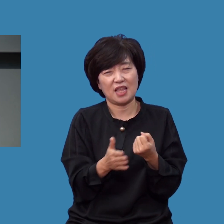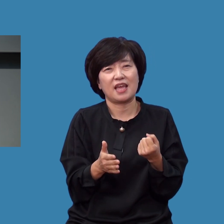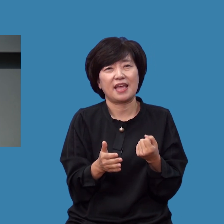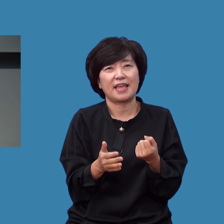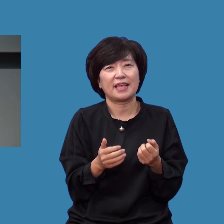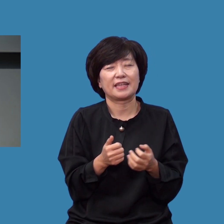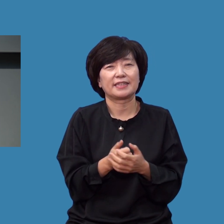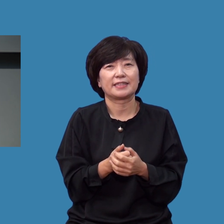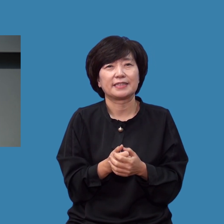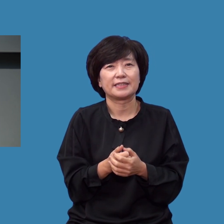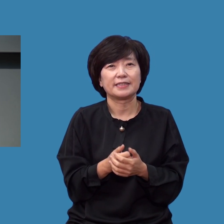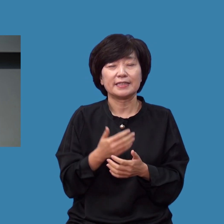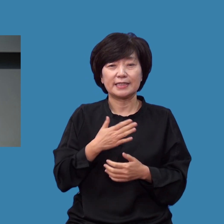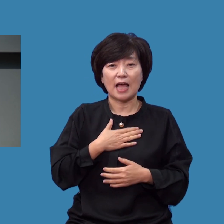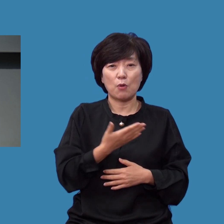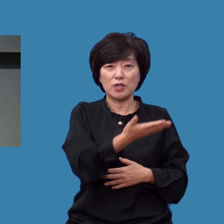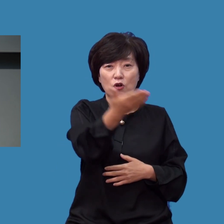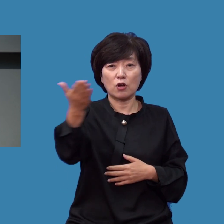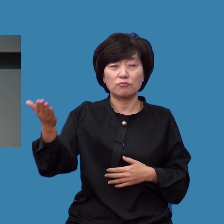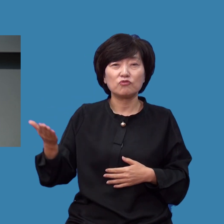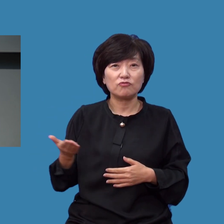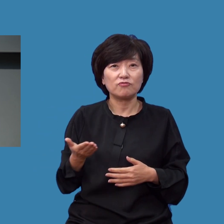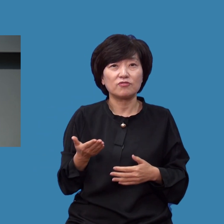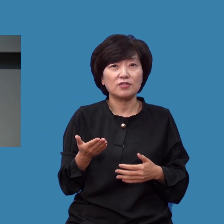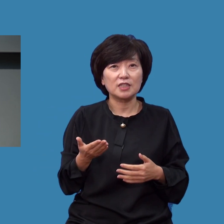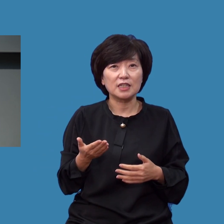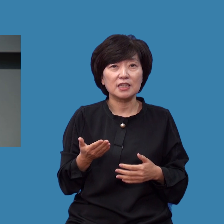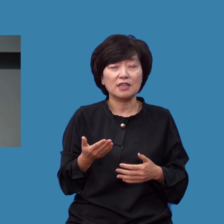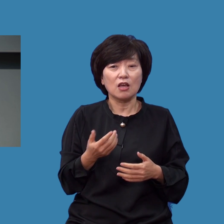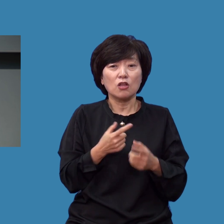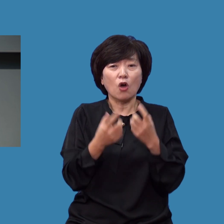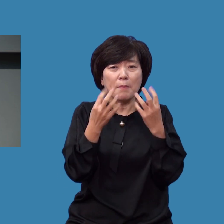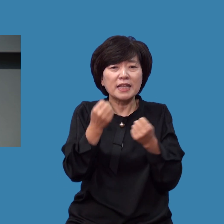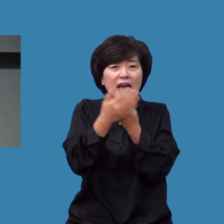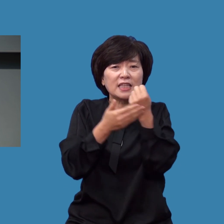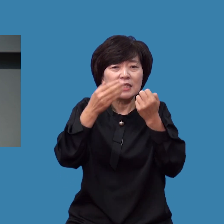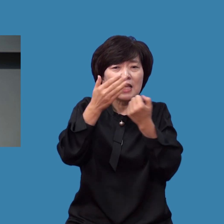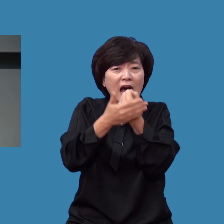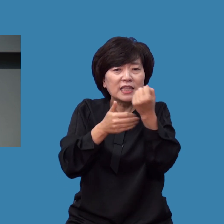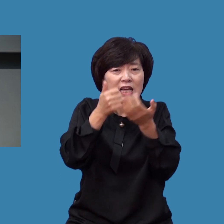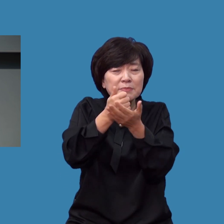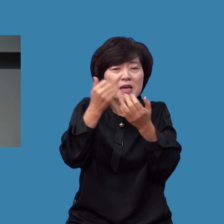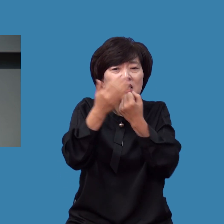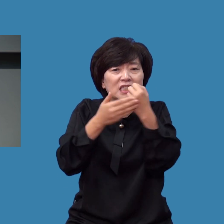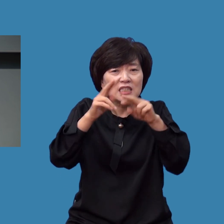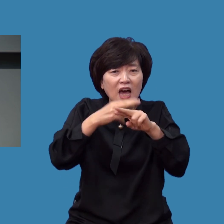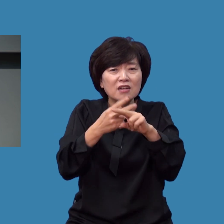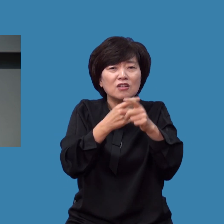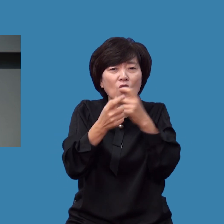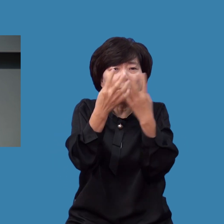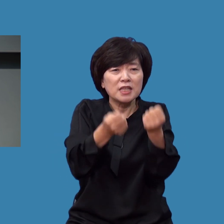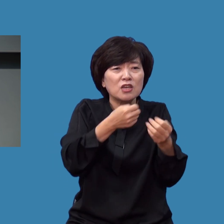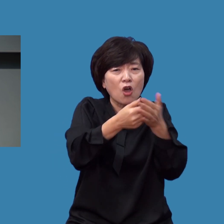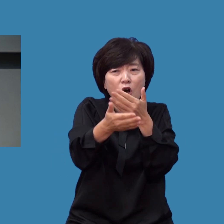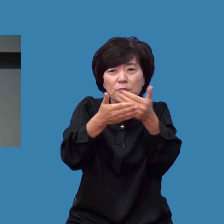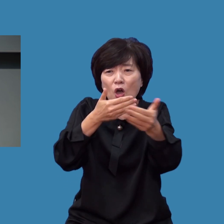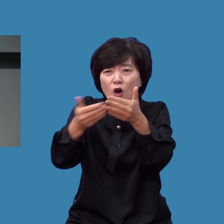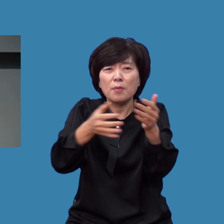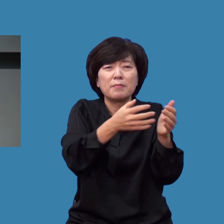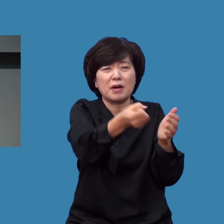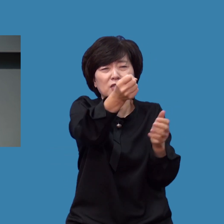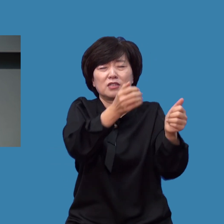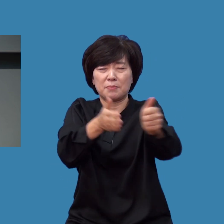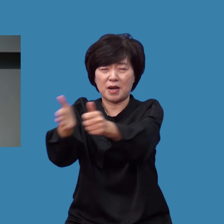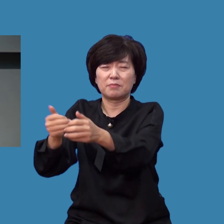저와 여러분 가운데 이 하나님의 은사가 더 많이 경험됐으면 좋겠어요. 왜냐하면 성경적이니까, 성경이 그러라고 했으니까. 더 많은